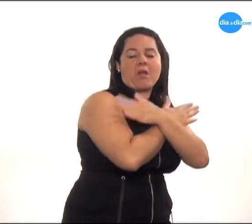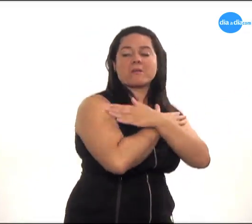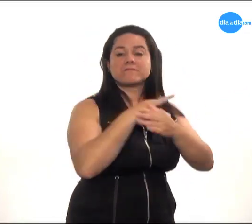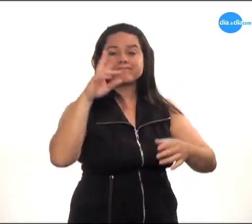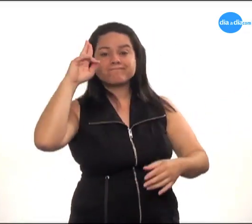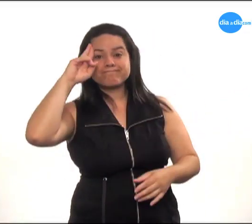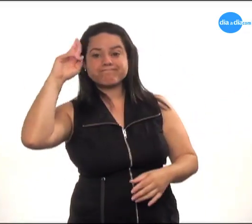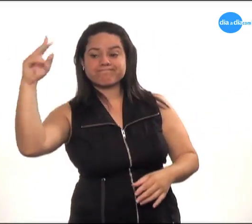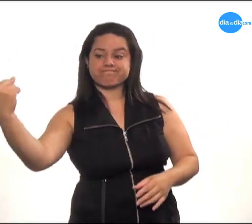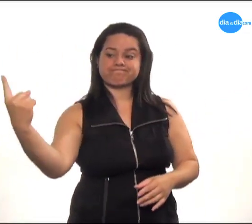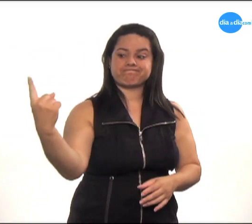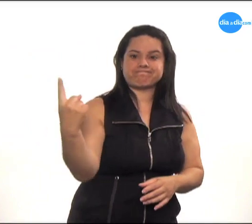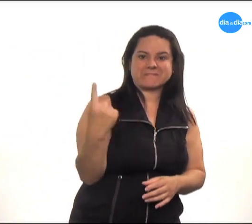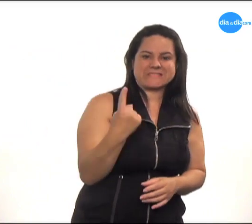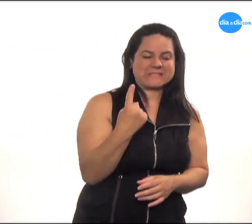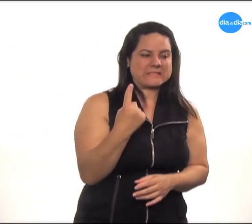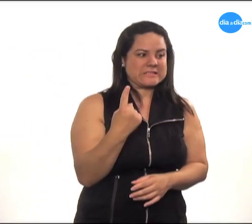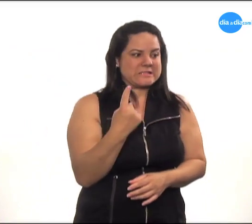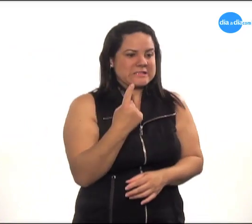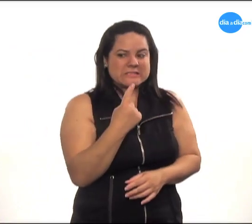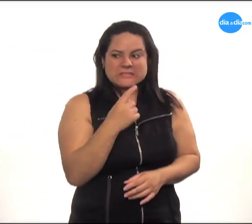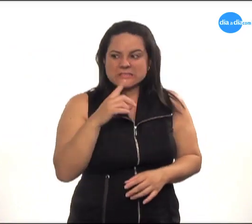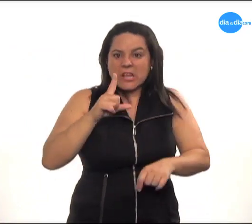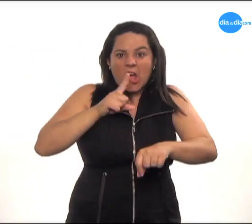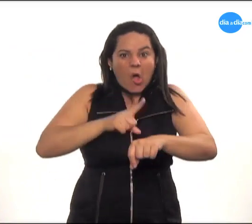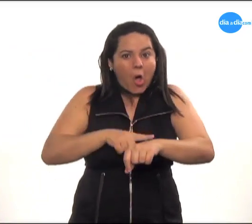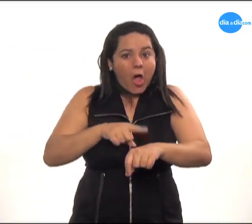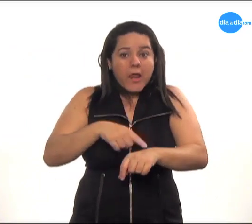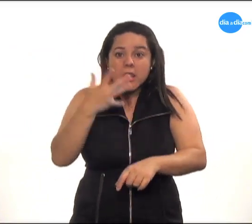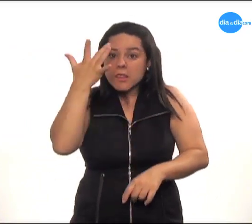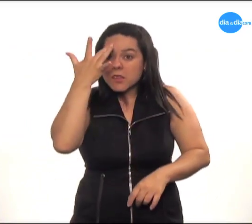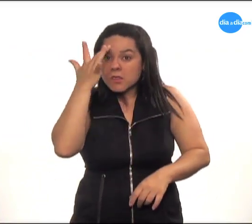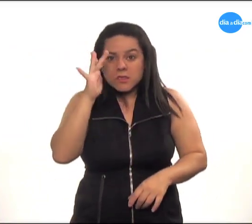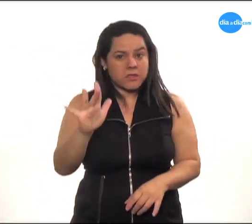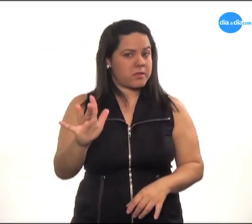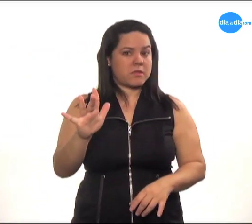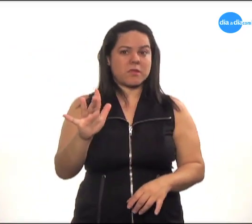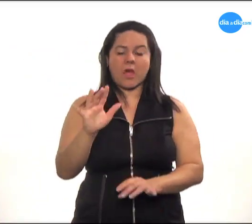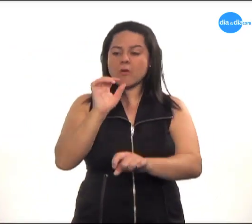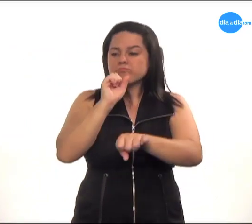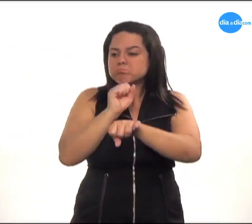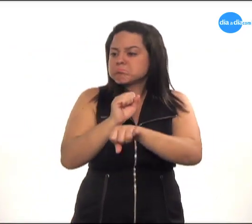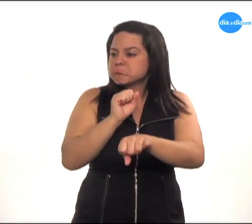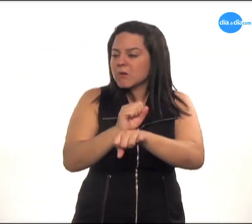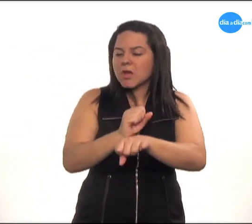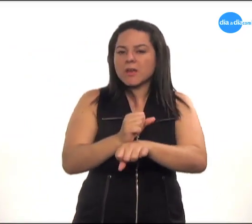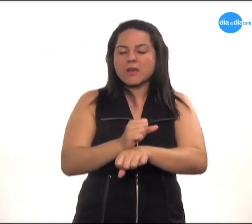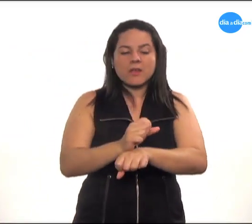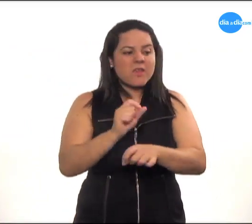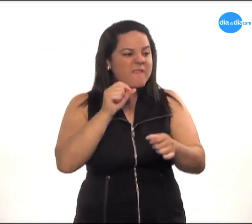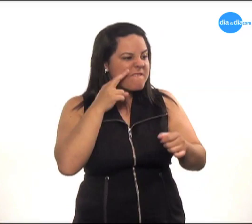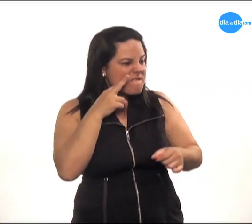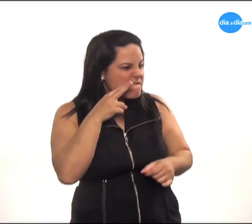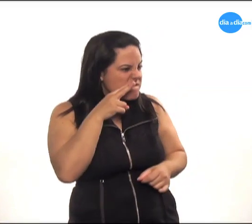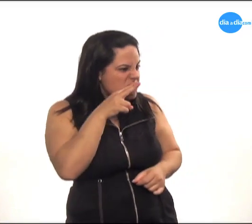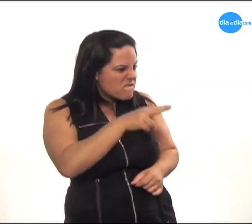virá o Senhor daquele servo num dia em que não espera, numa hora que não sabe, e